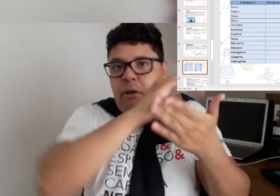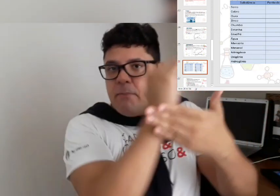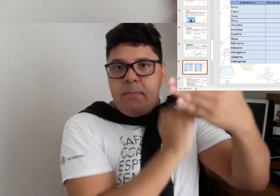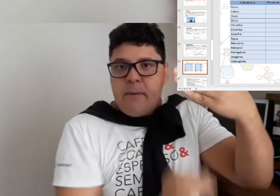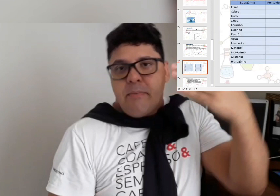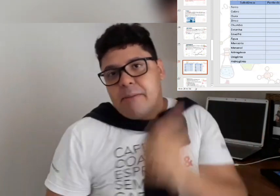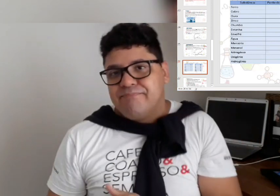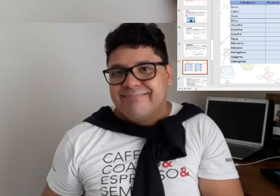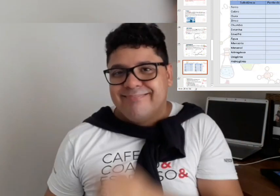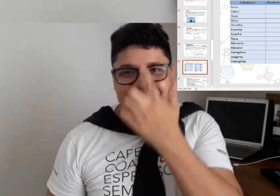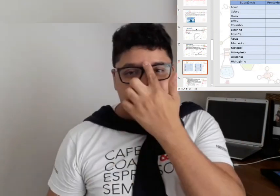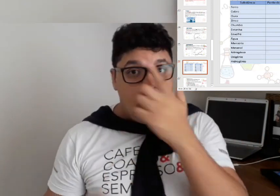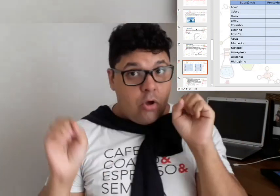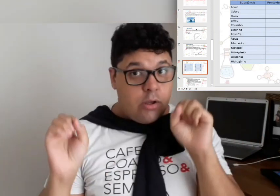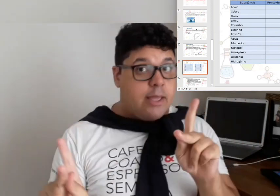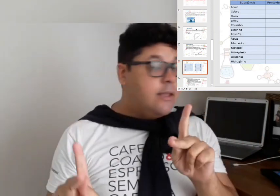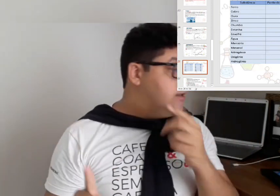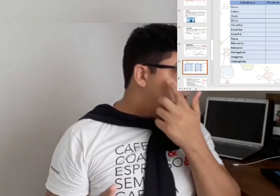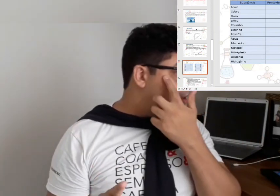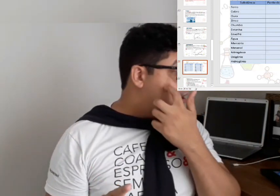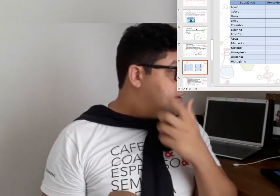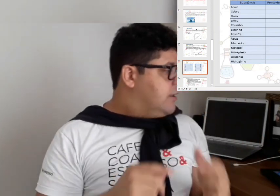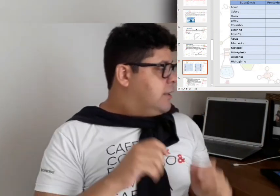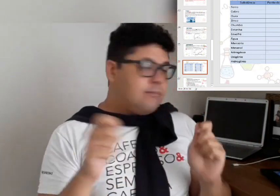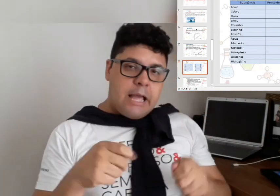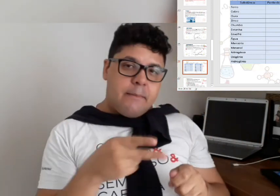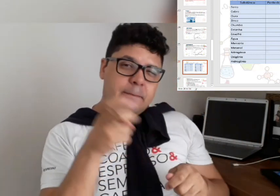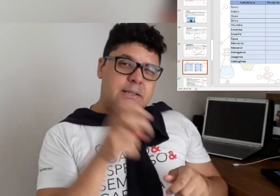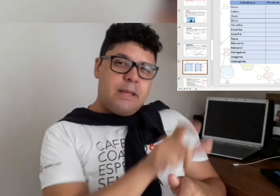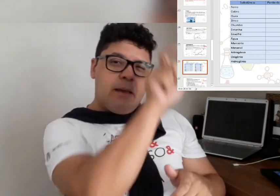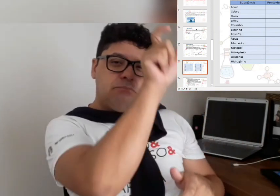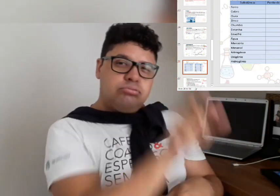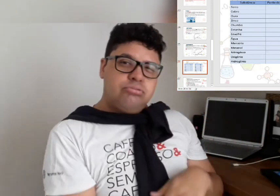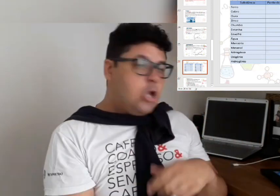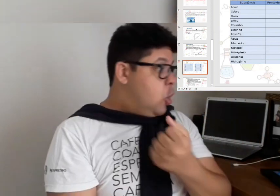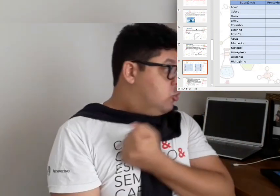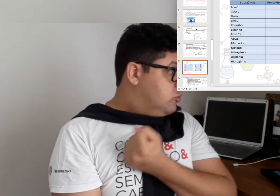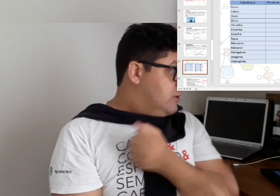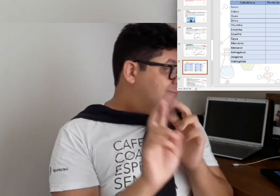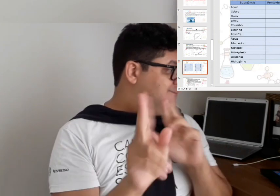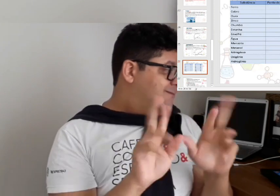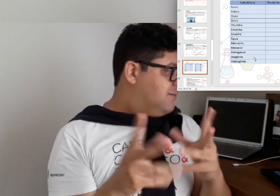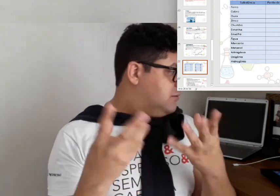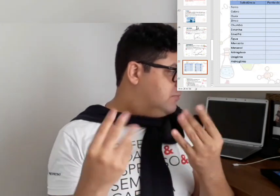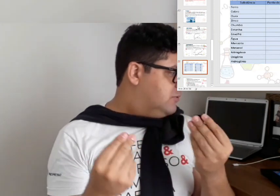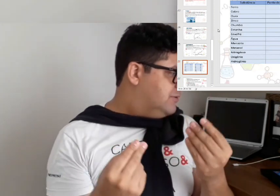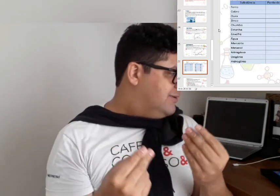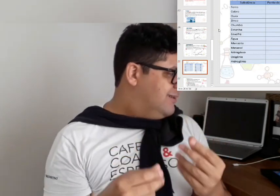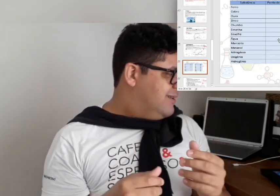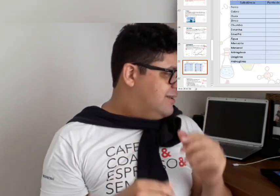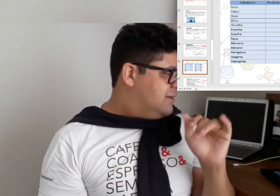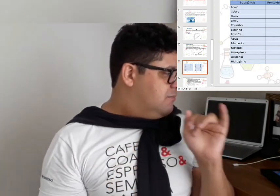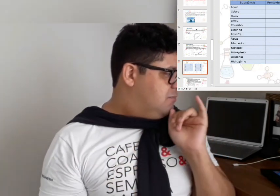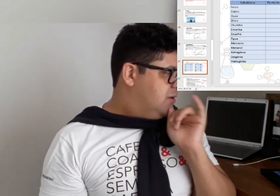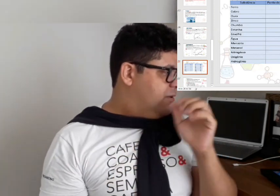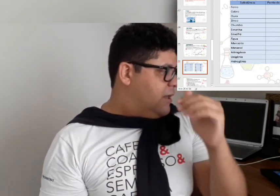essas substâncias naquela determinada temperatura estão sólidas, líquidas ou gasosas, tá? Então, se eu pegar aqui, ó,